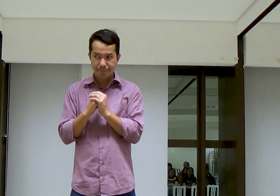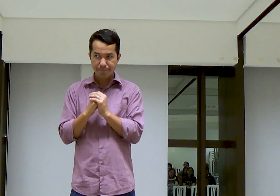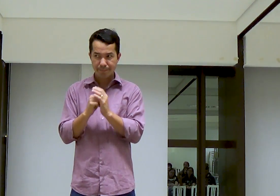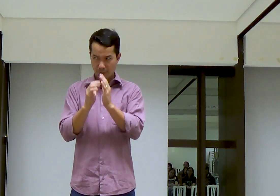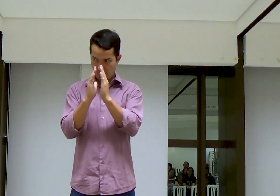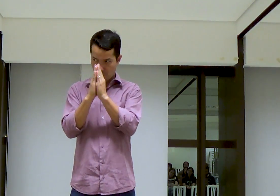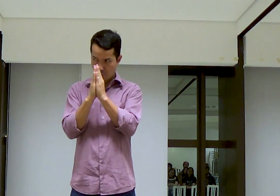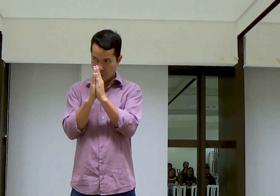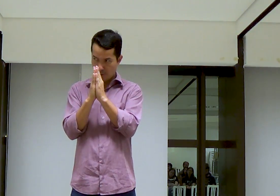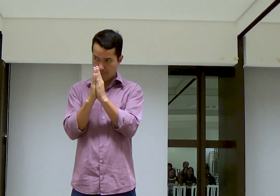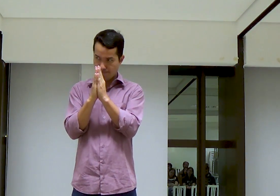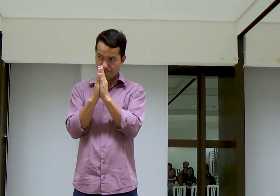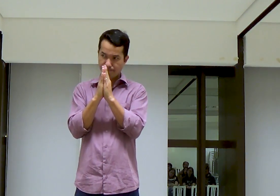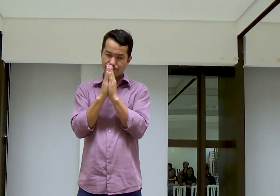Amém. Podemos orar?